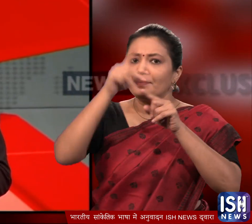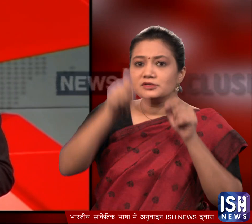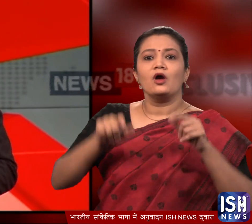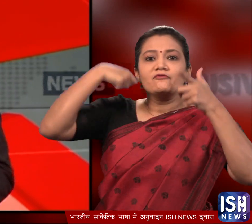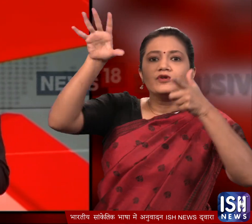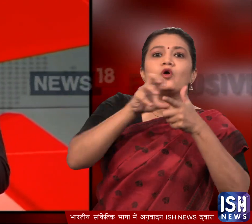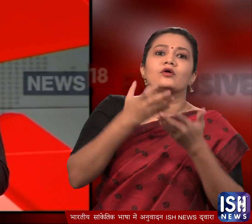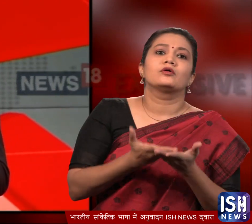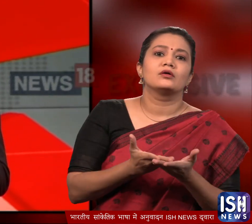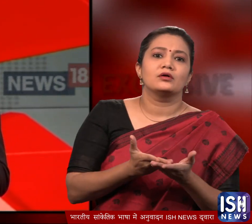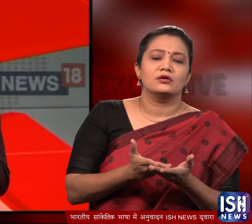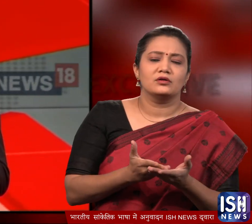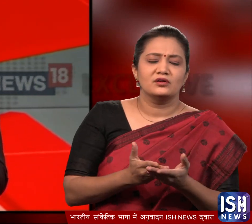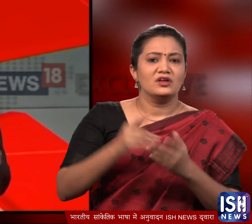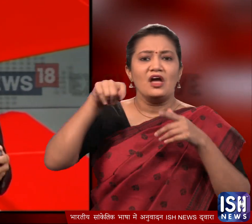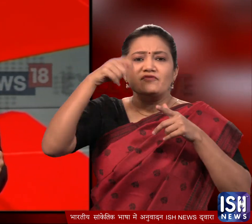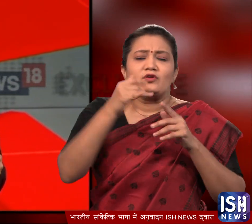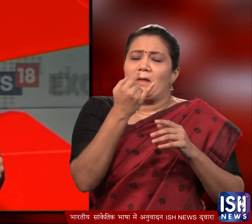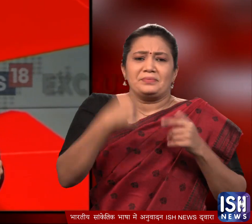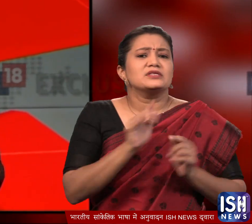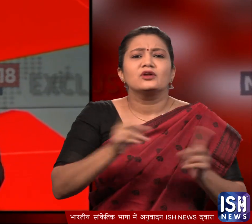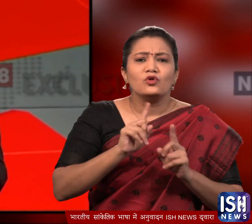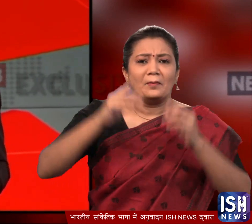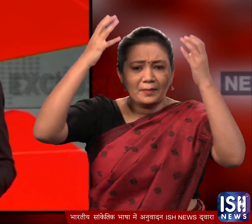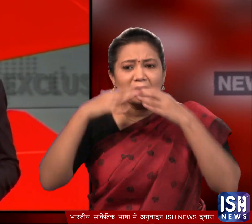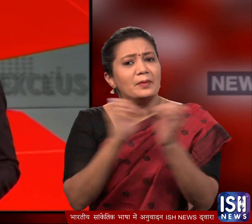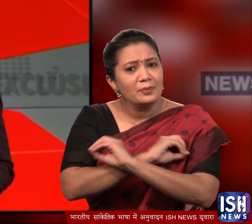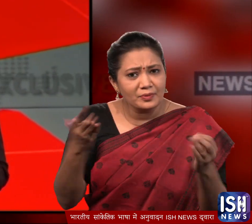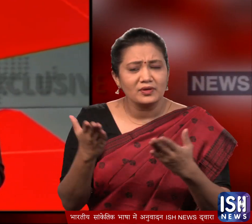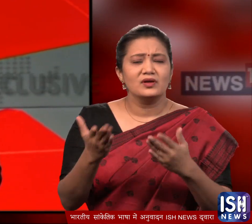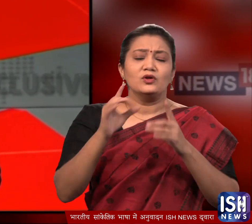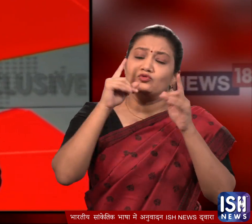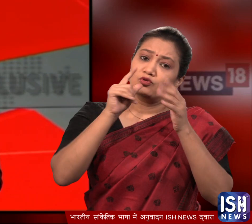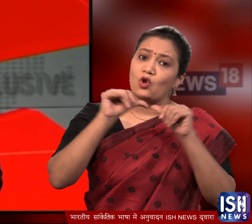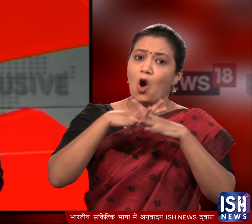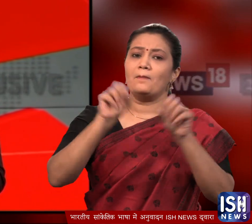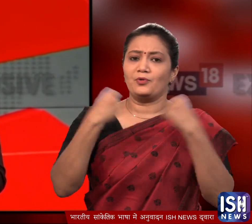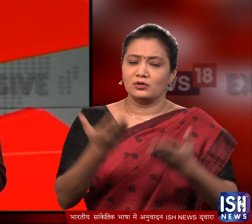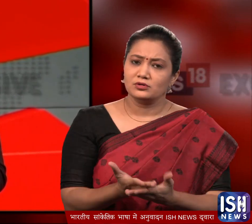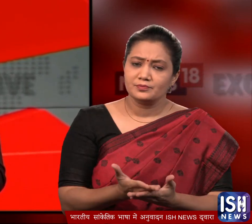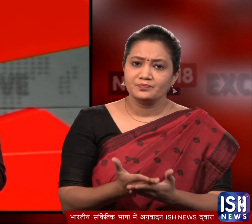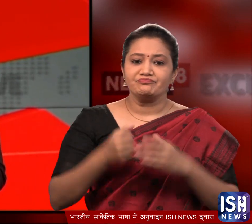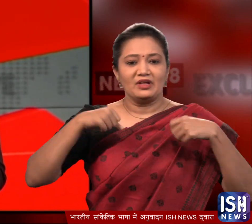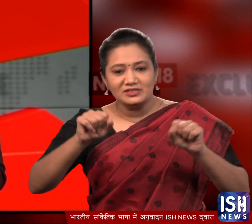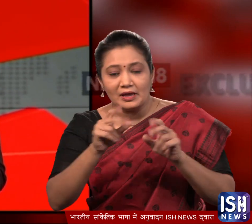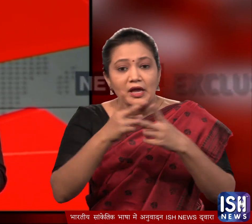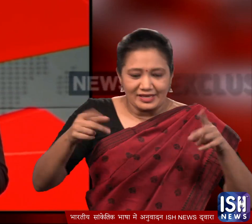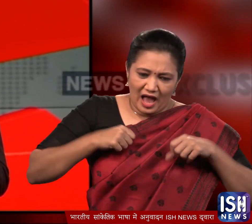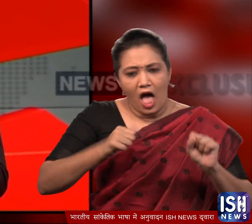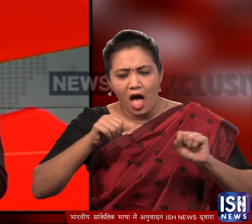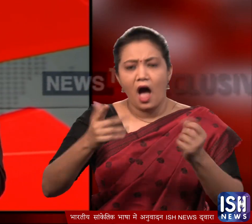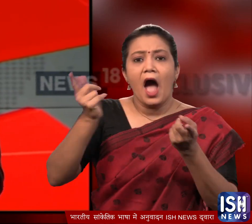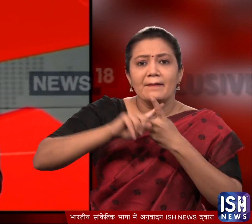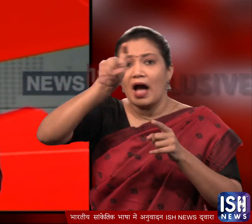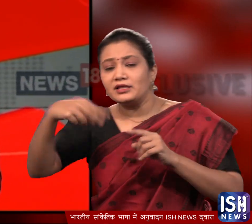पीछे था जो वीडियो बना रहा था। अब वीडियो बनाना तो जुर्म नहीं है, लेकिन बिना हेलमेट के मोटरसाइकिल चलाना अपराध है। सड़क पर स्टंट करके दूसरों